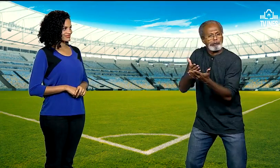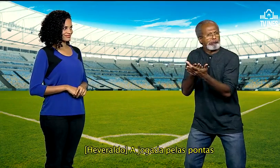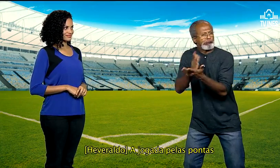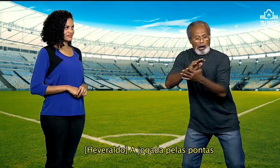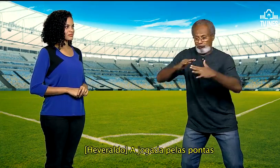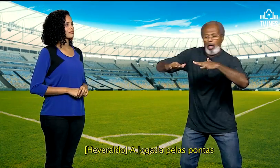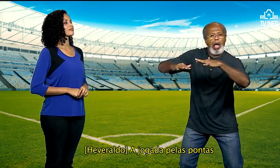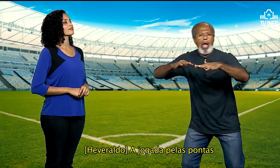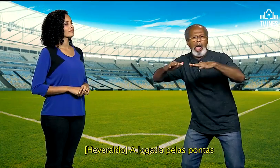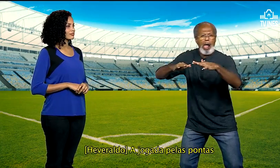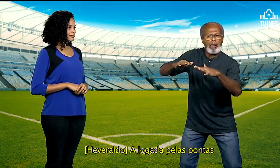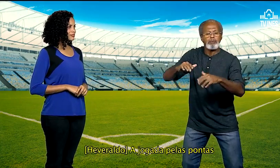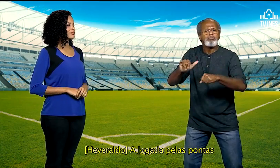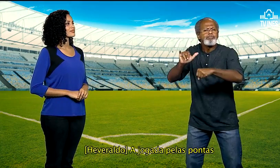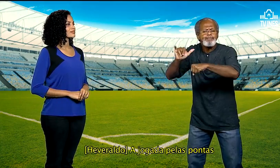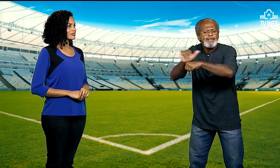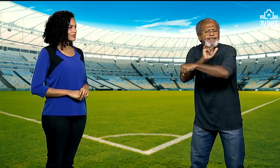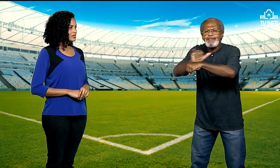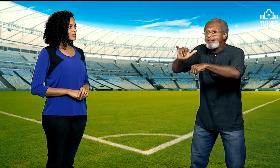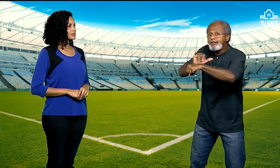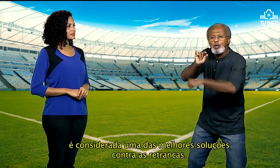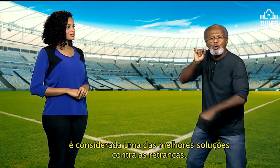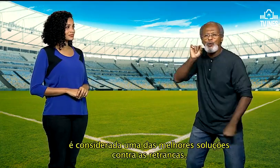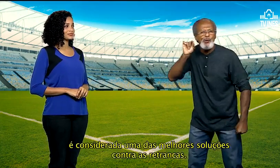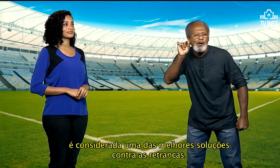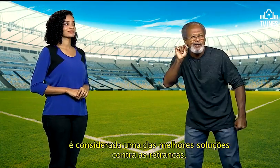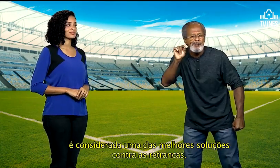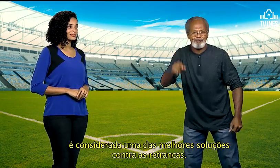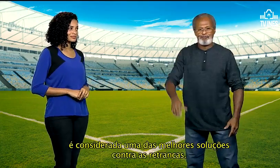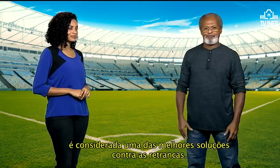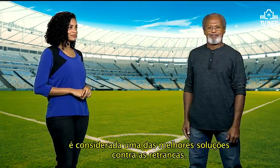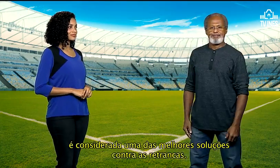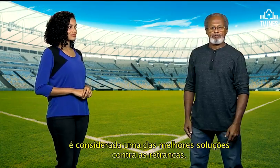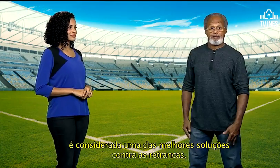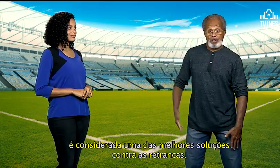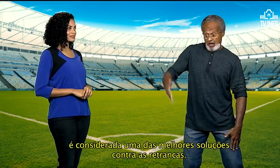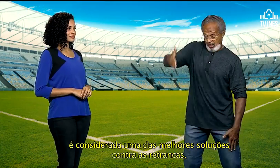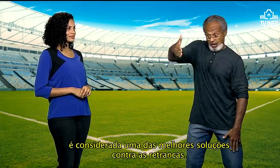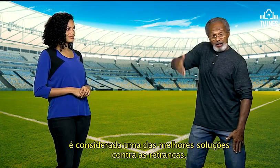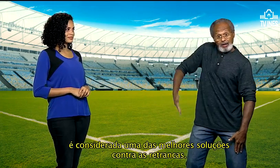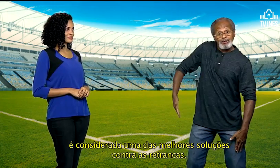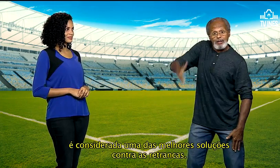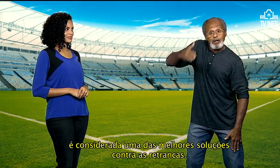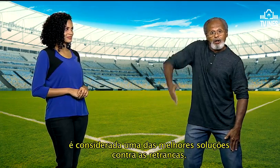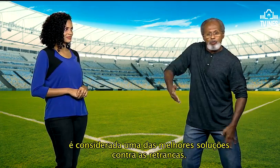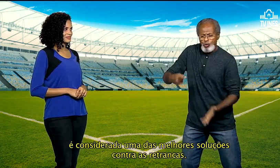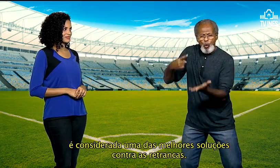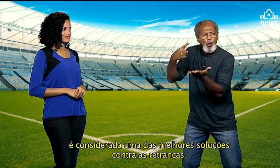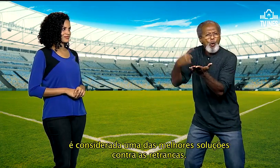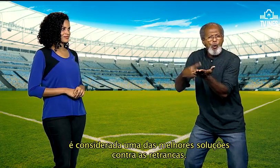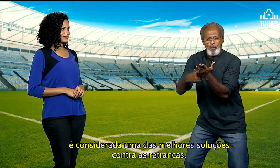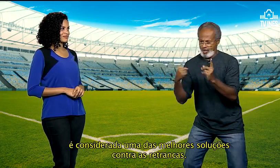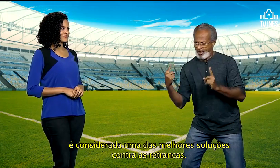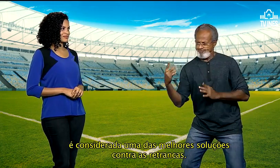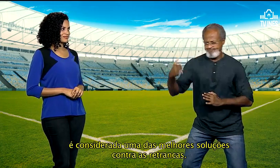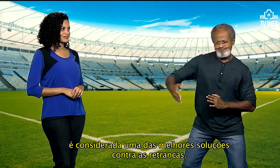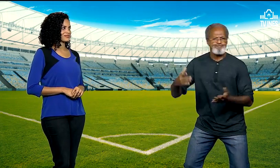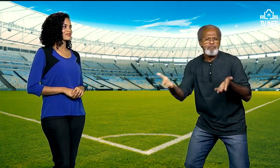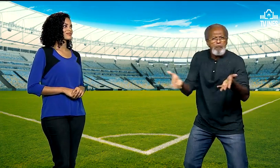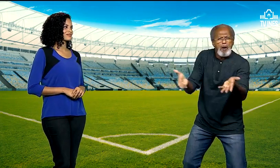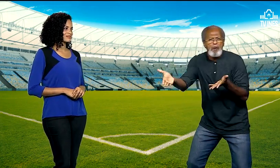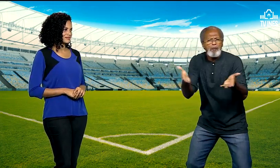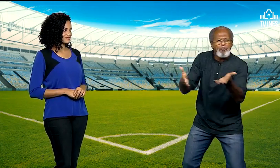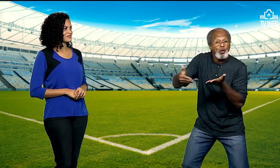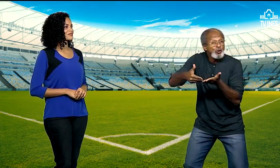A jogada pelas pontas é considerada uma das melhores soluções contra as retrancas.